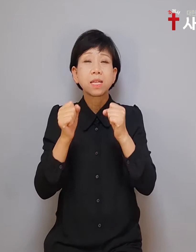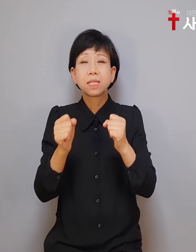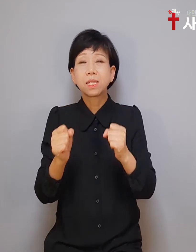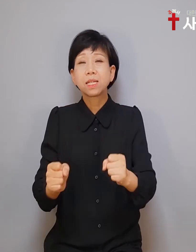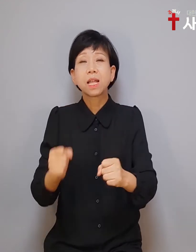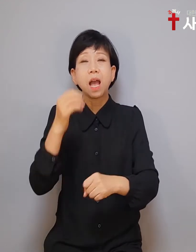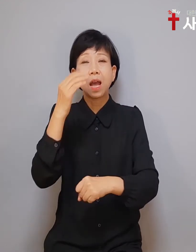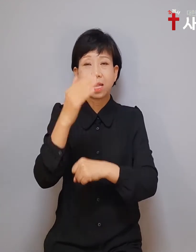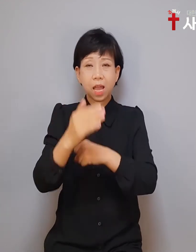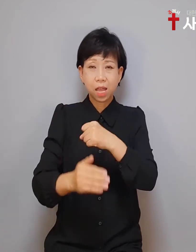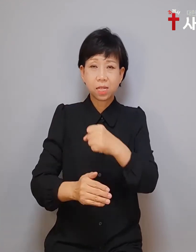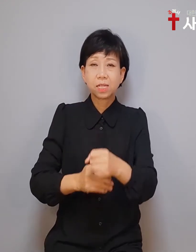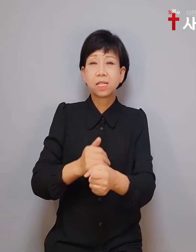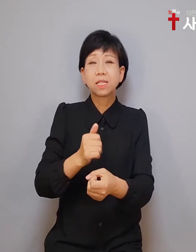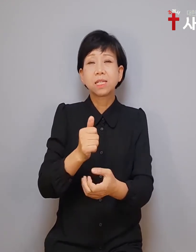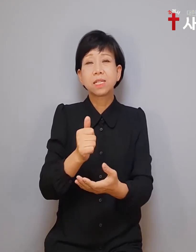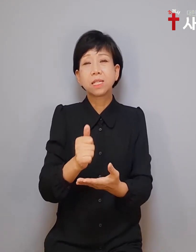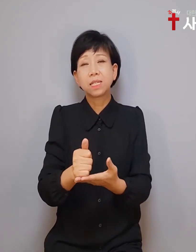살아계신